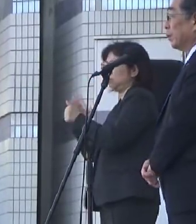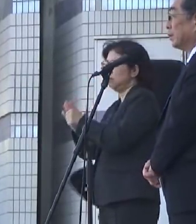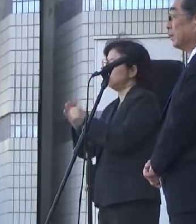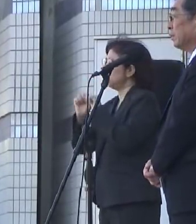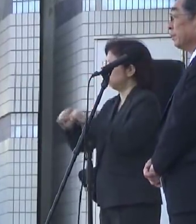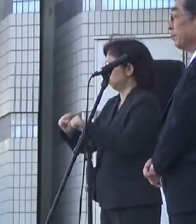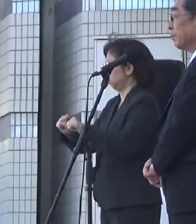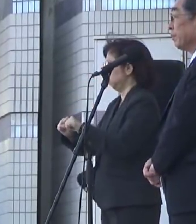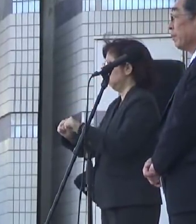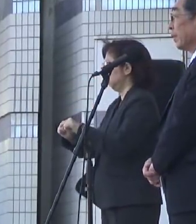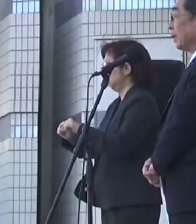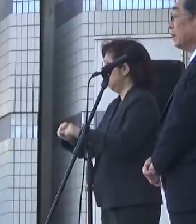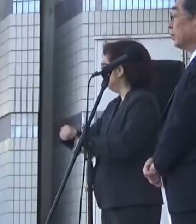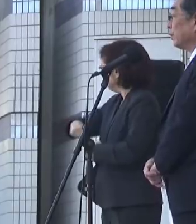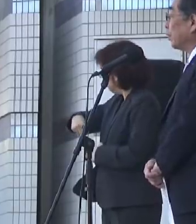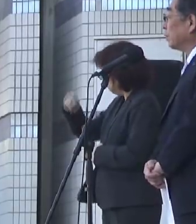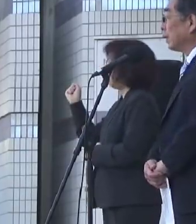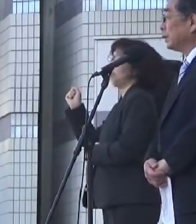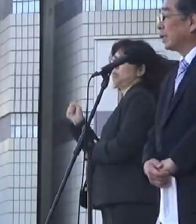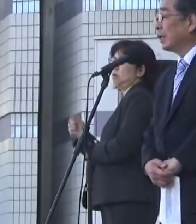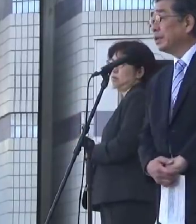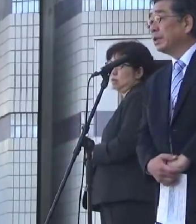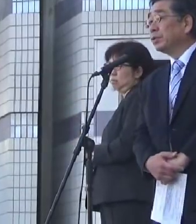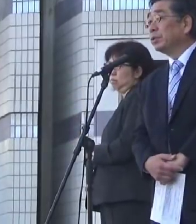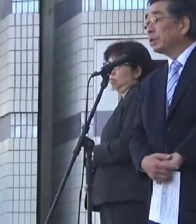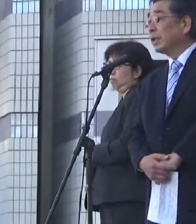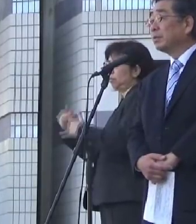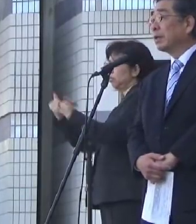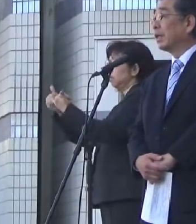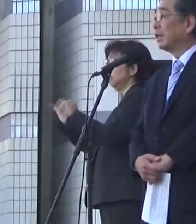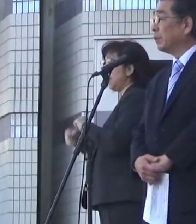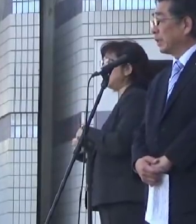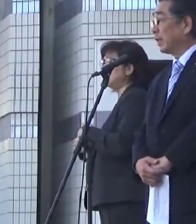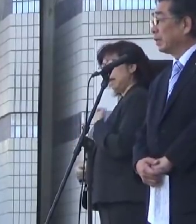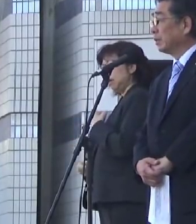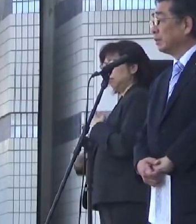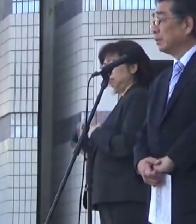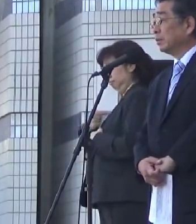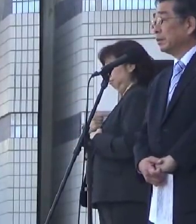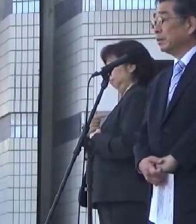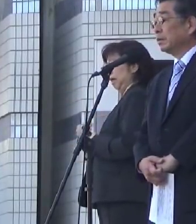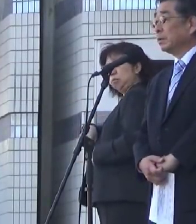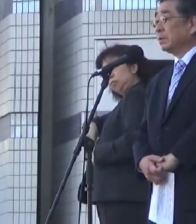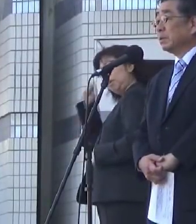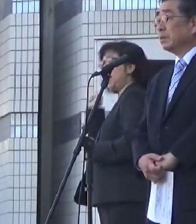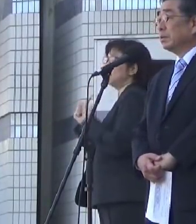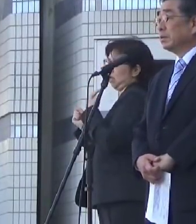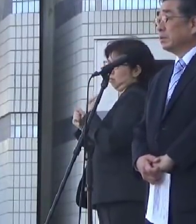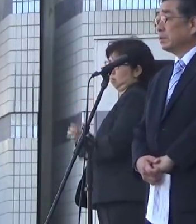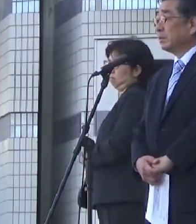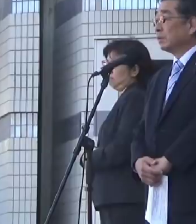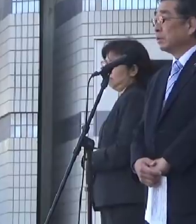ことだと思います。そんなことは社会正義上許されるわけがありません。